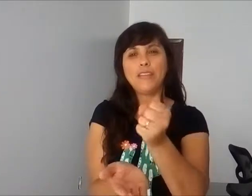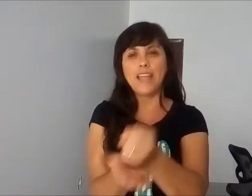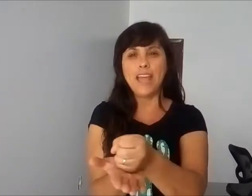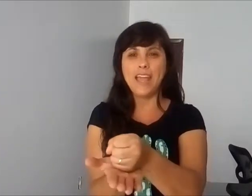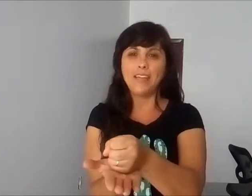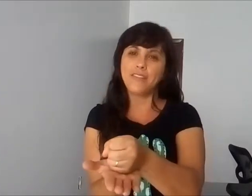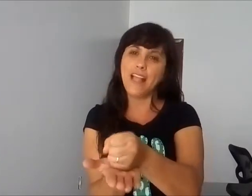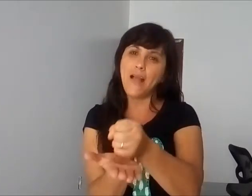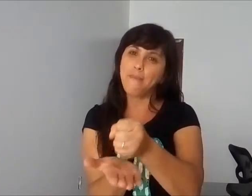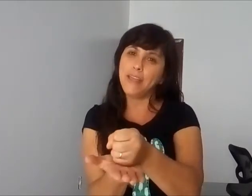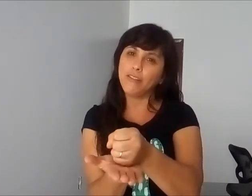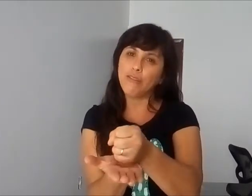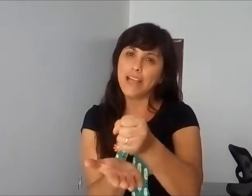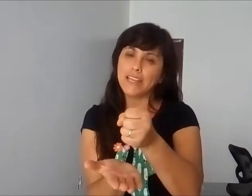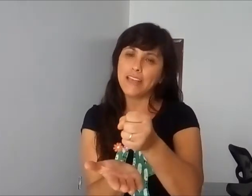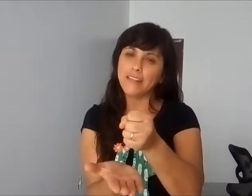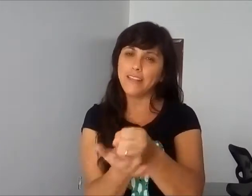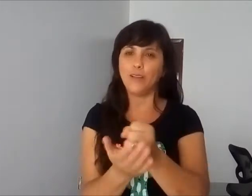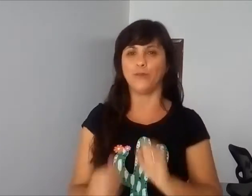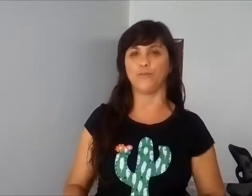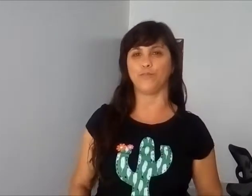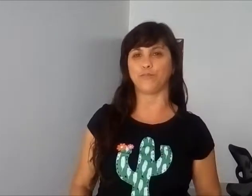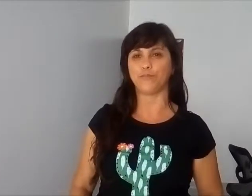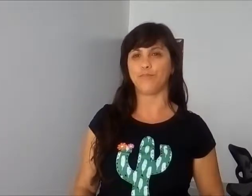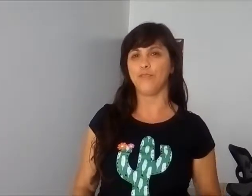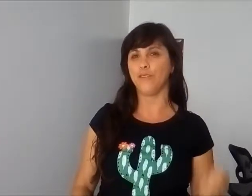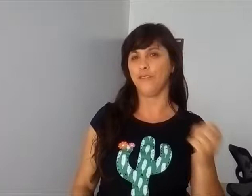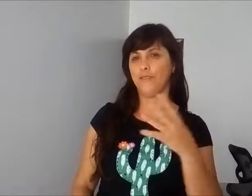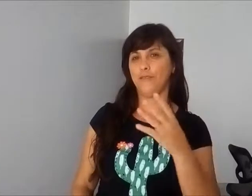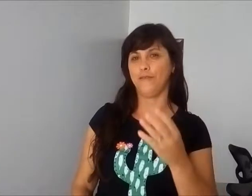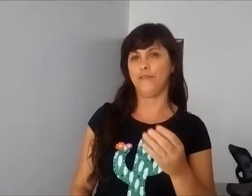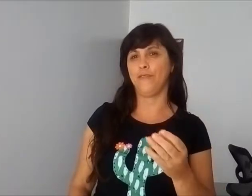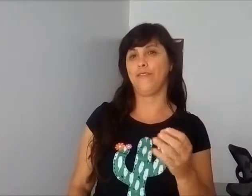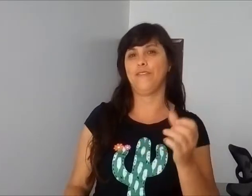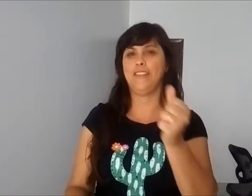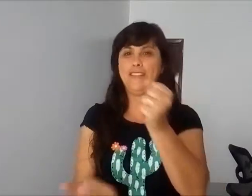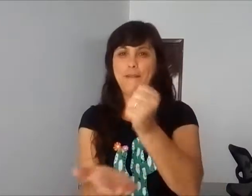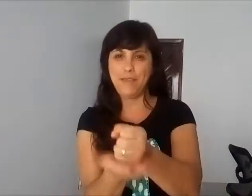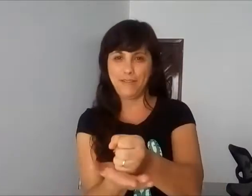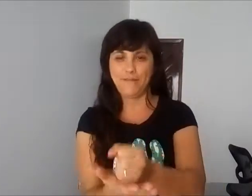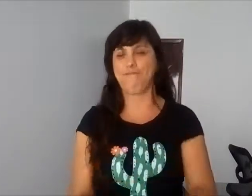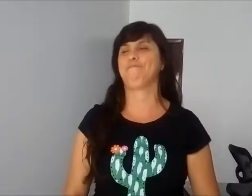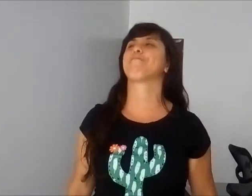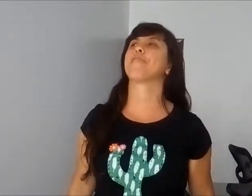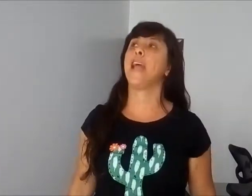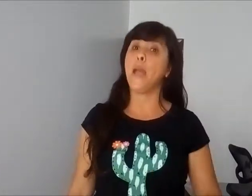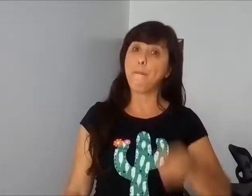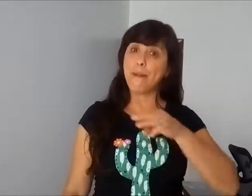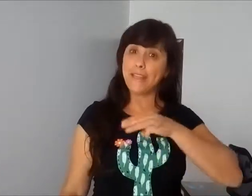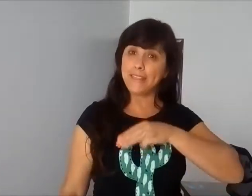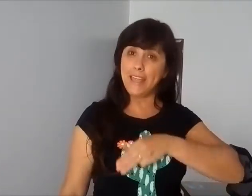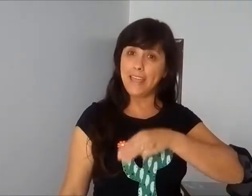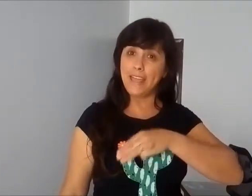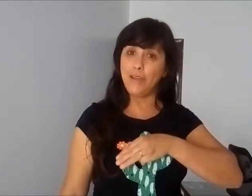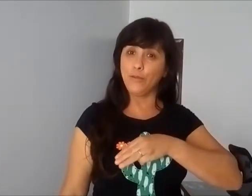testamento a questão e também mateus